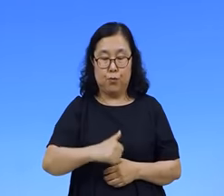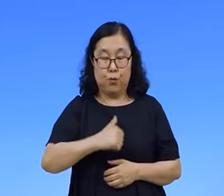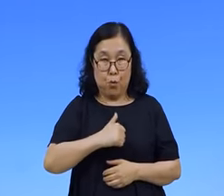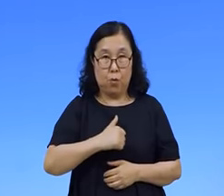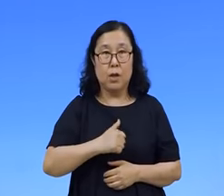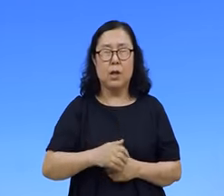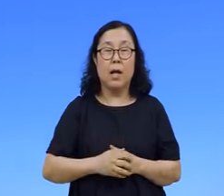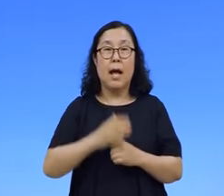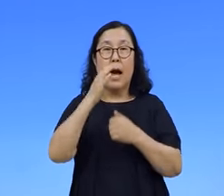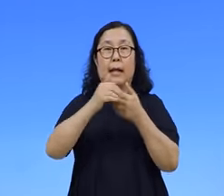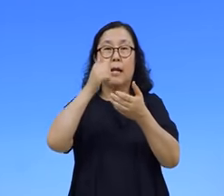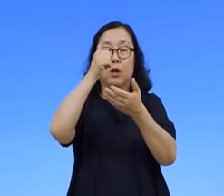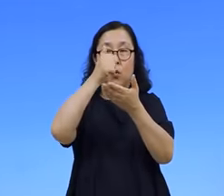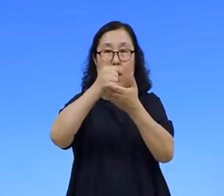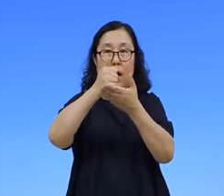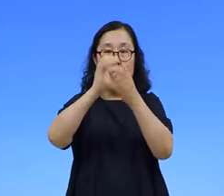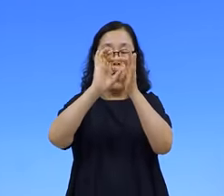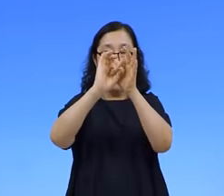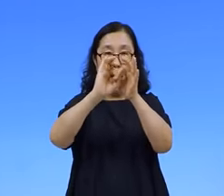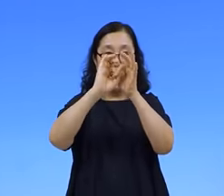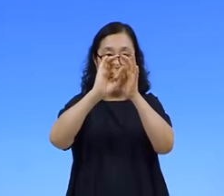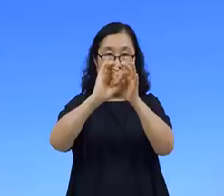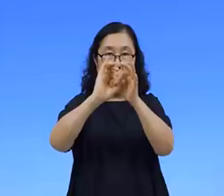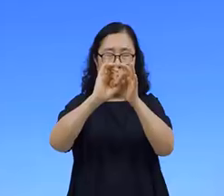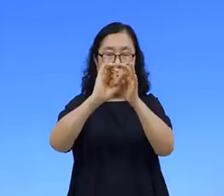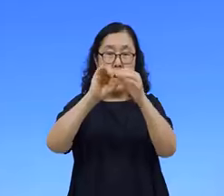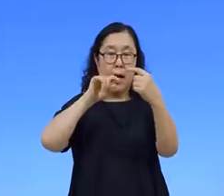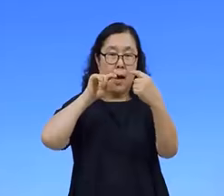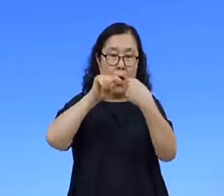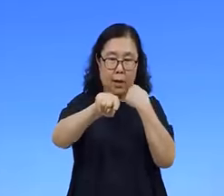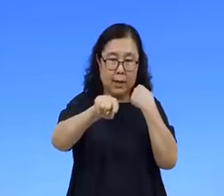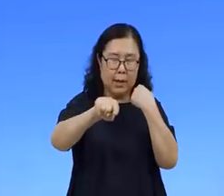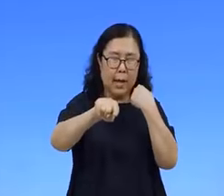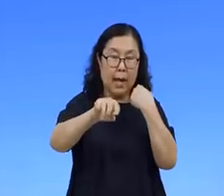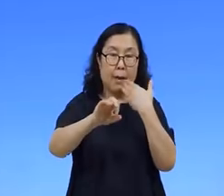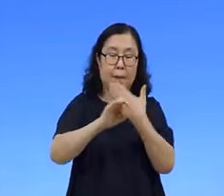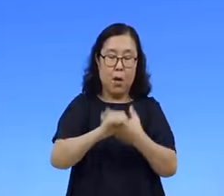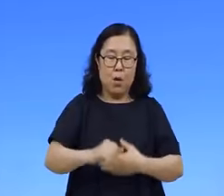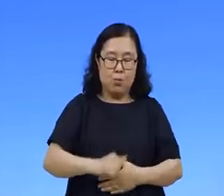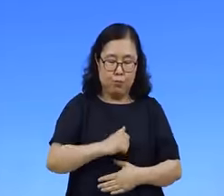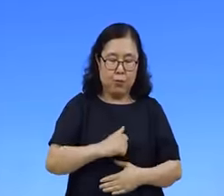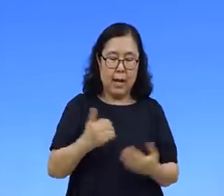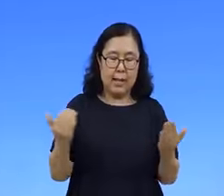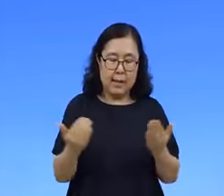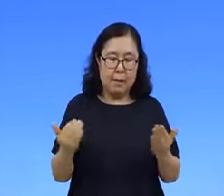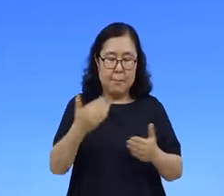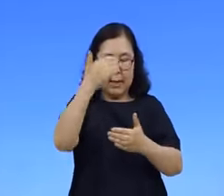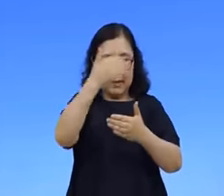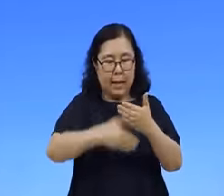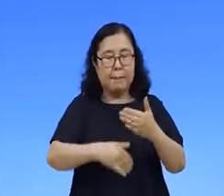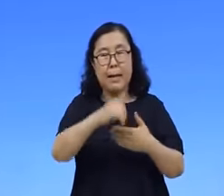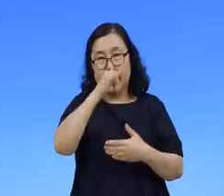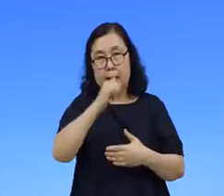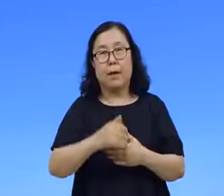가인의 분노에 대해서 이렇게 요약합니다. 하나님과의 관계가 어긋나면 분한 일만